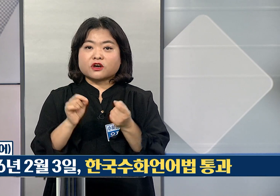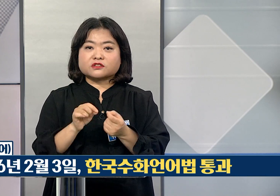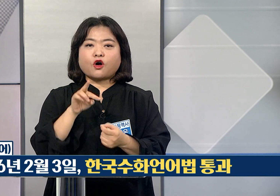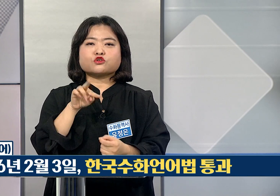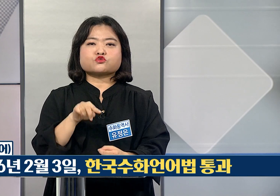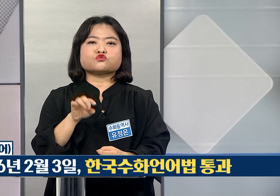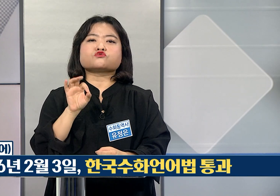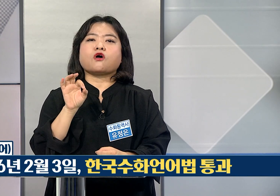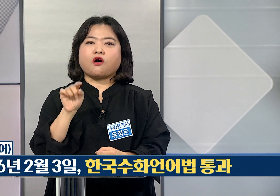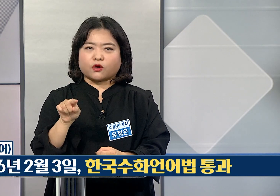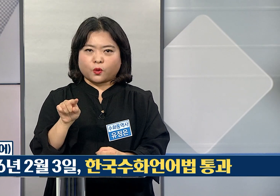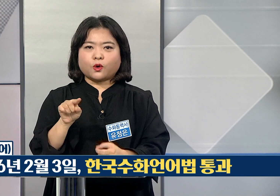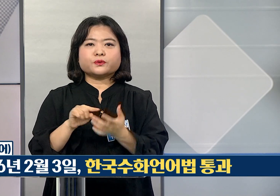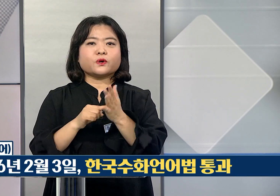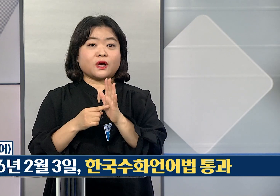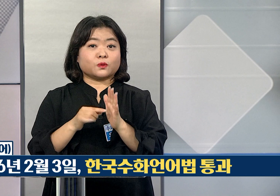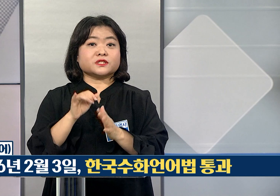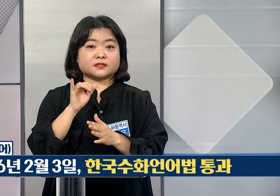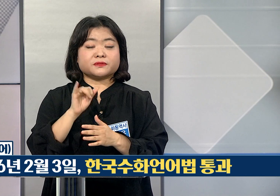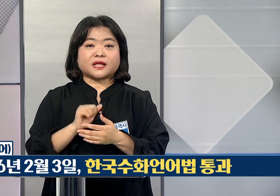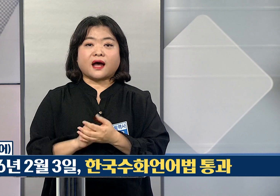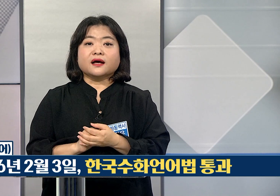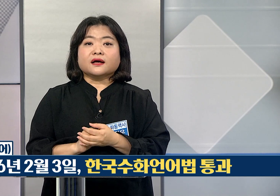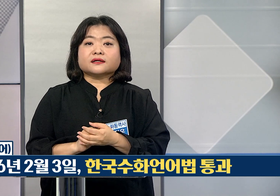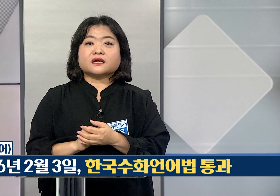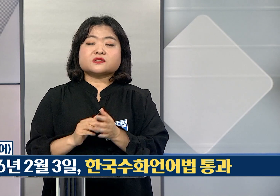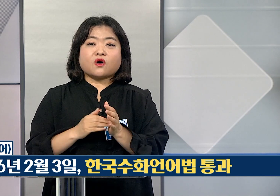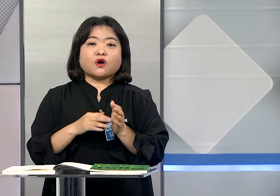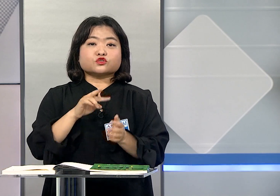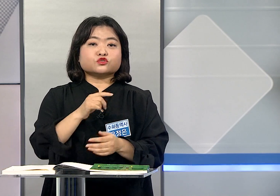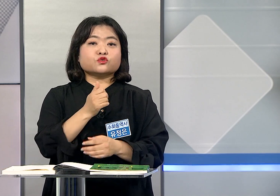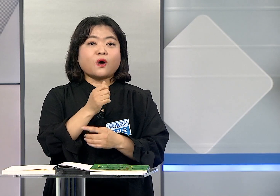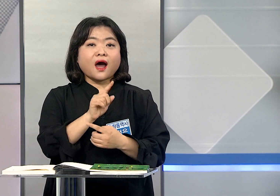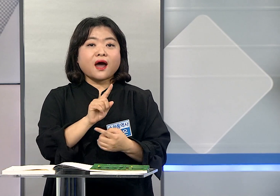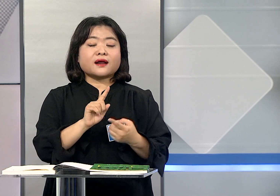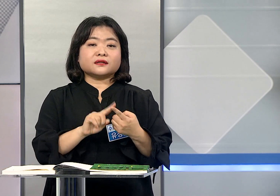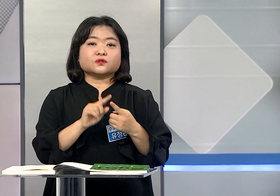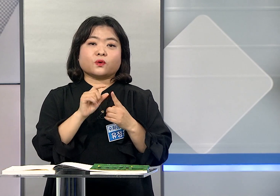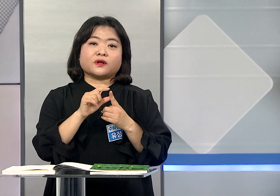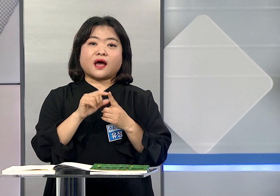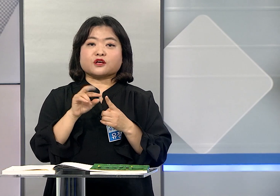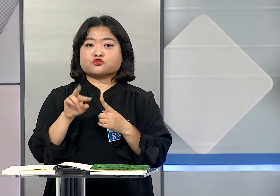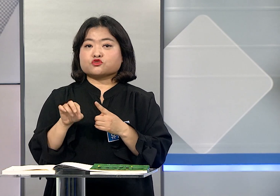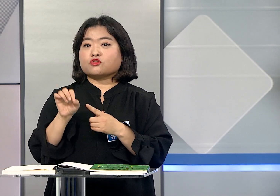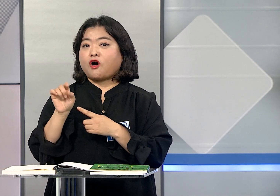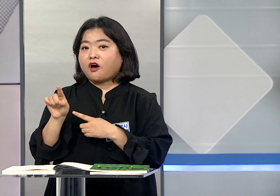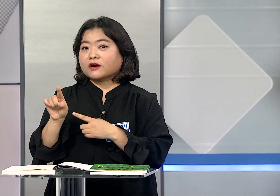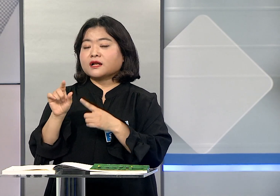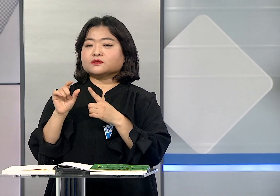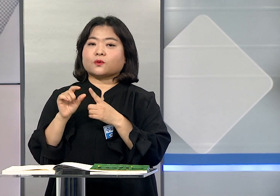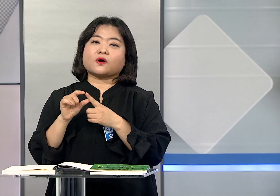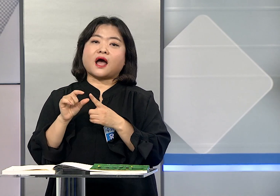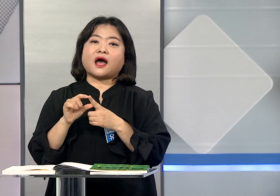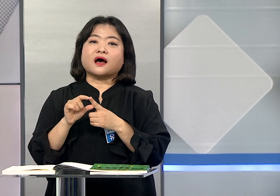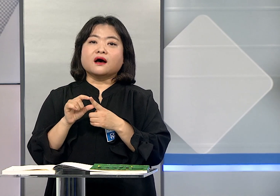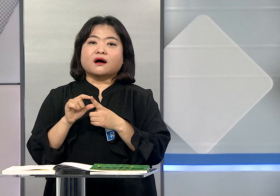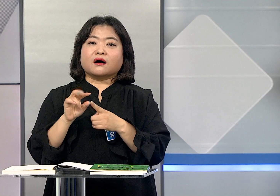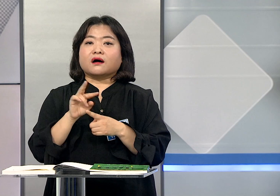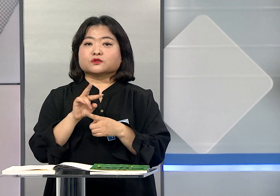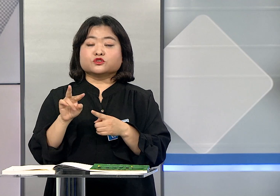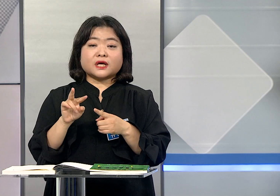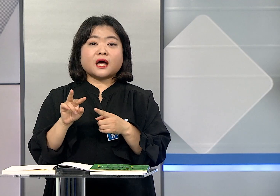수화언어를 줄여서 수어로 표현하고 있습니다. 그래서 수화라는 용어나 수어라는